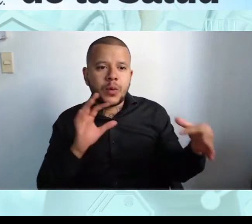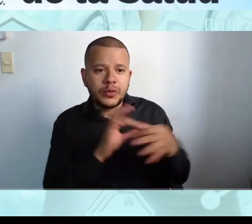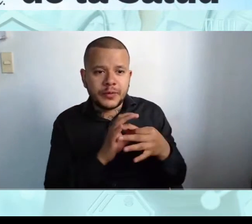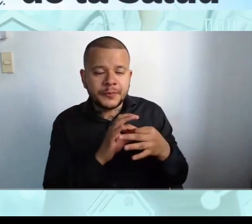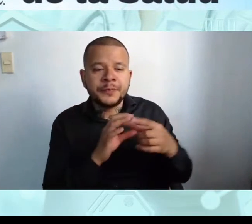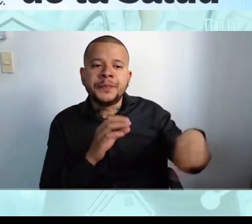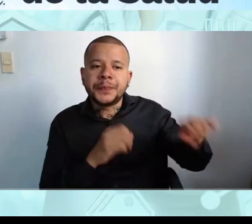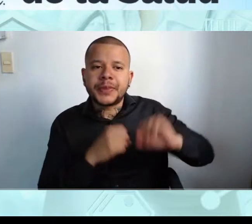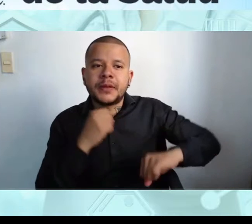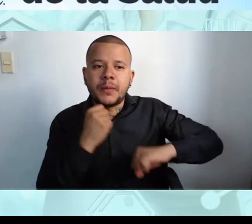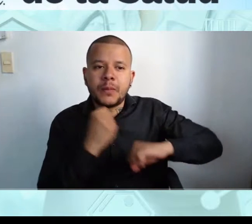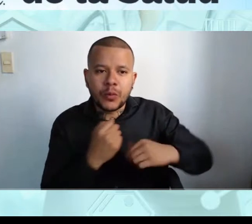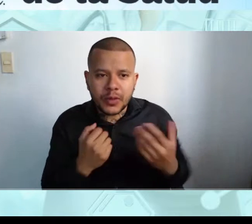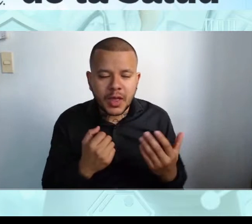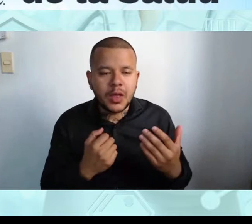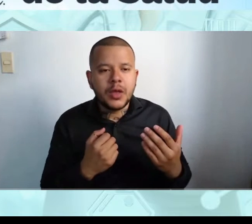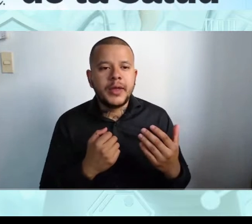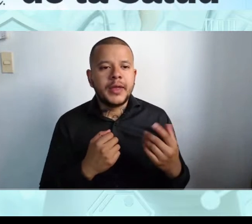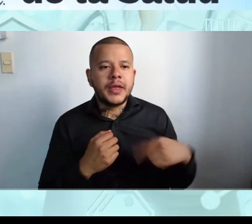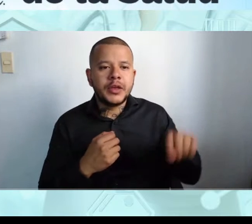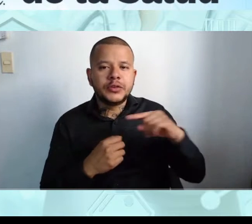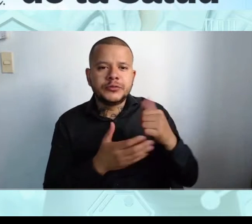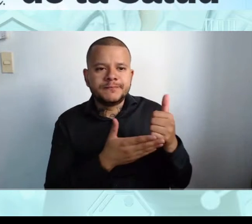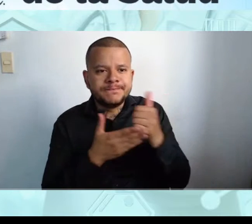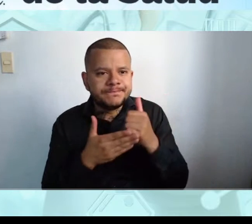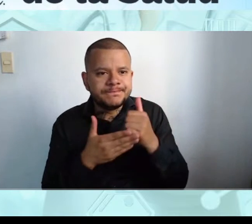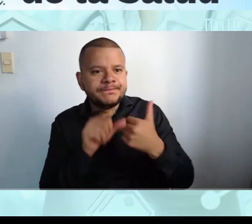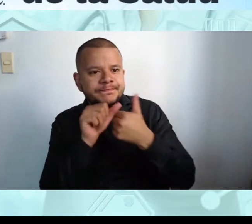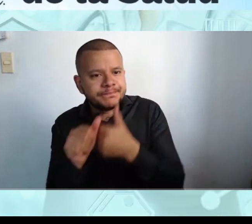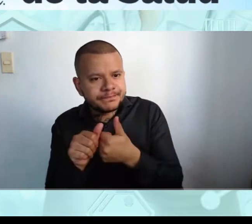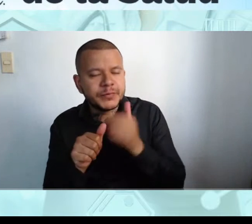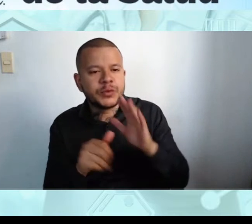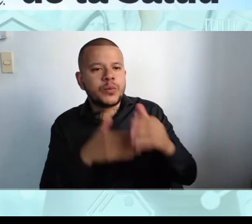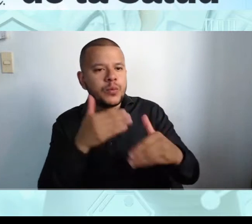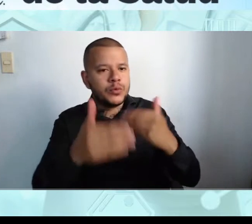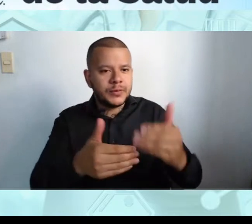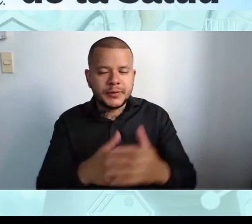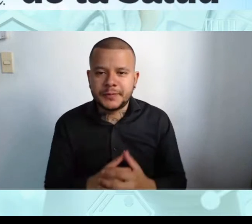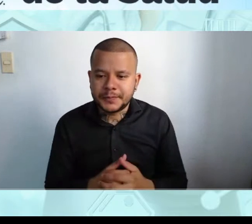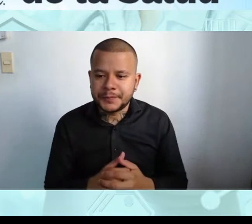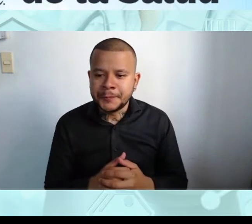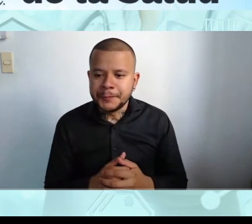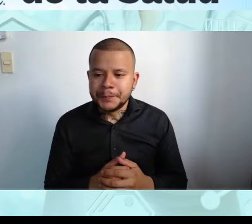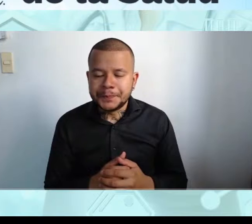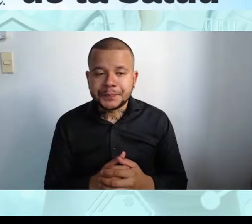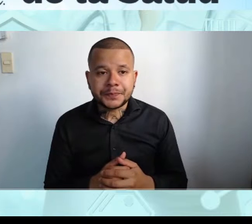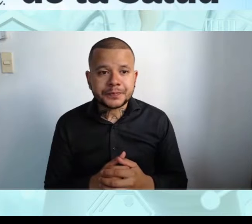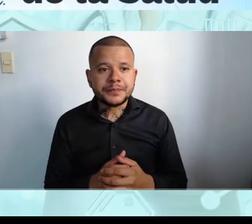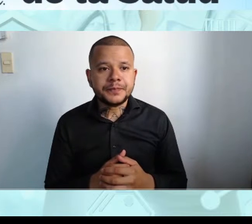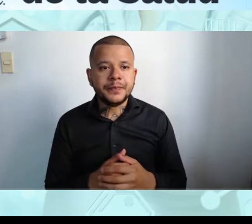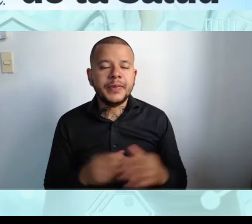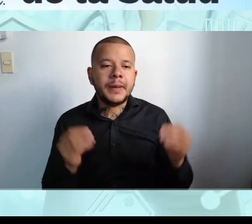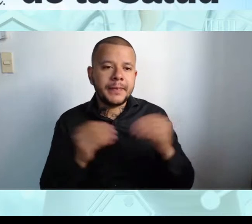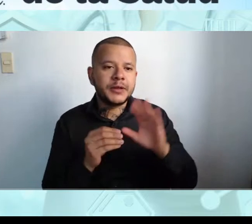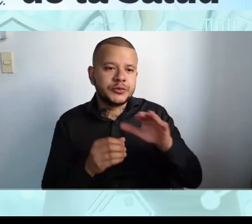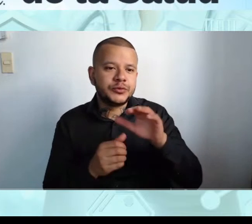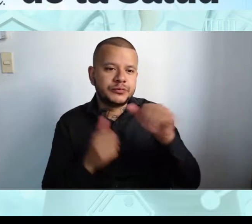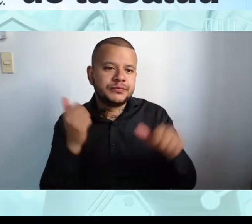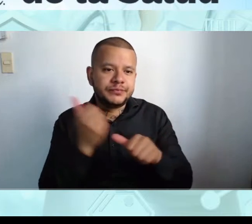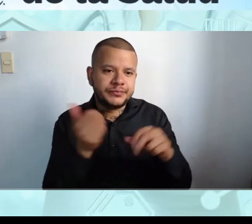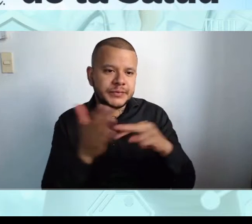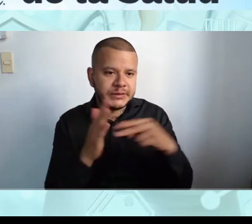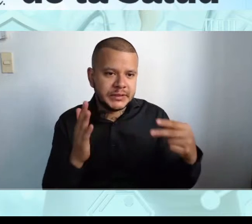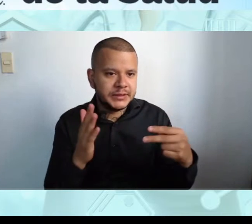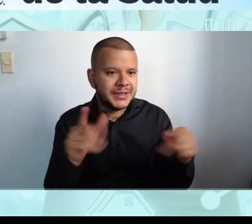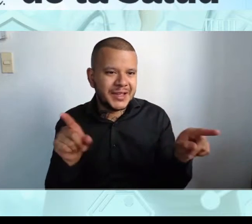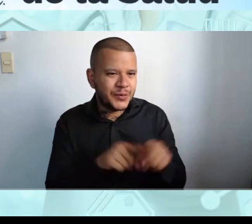han soportado, nos han ayudado, nos han acompañado en todos estos procedimientos y también hacen asistencia técnica como nosotros.